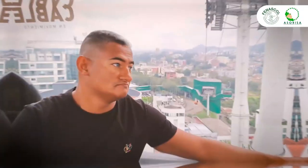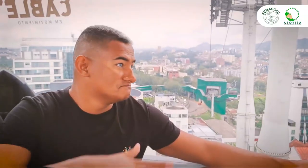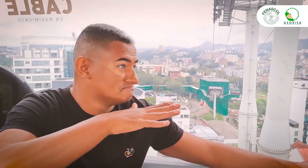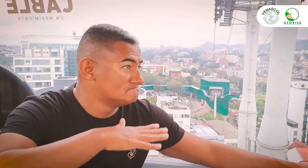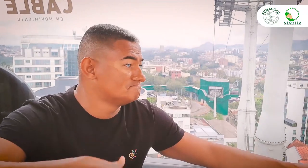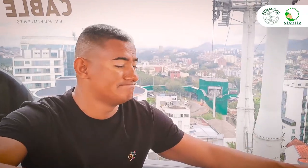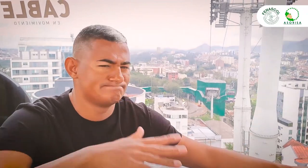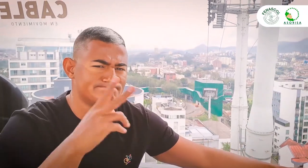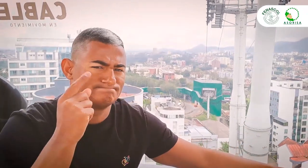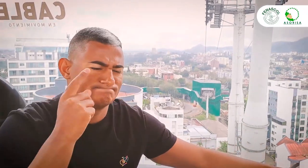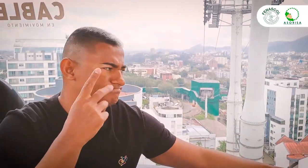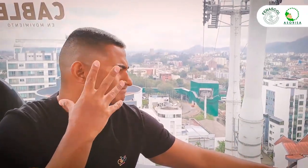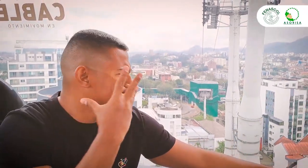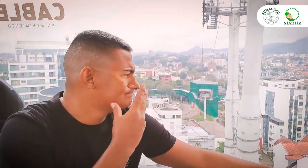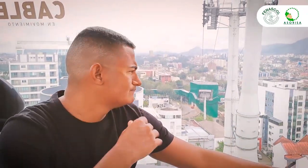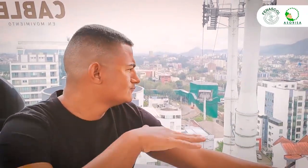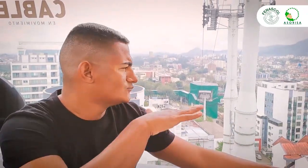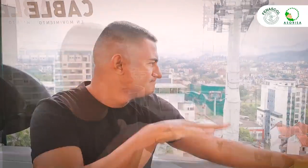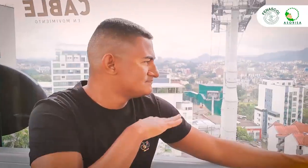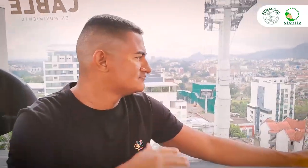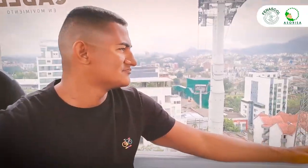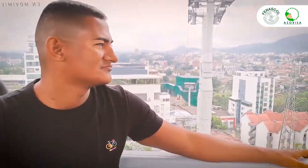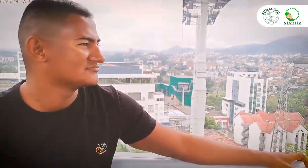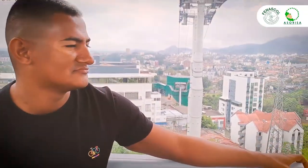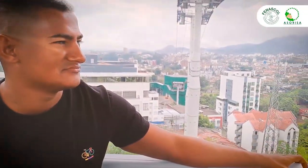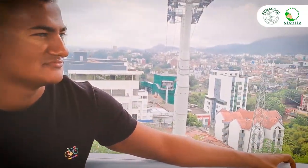Desde aquí tenemos una hermosa panorámica de la ciudad.